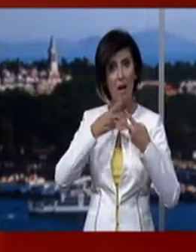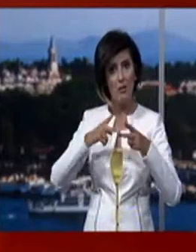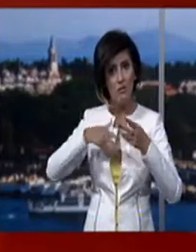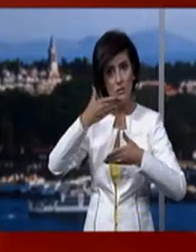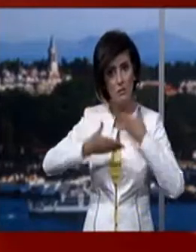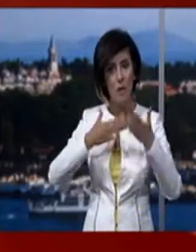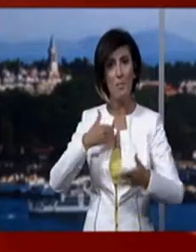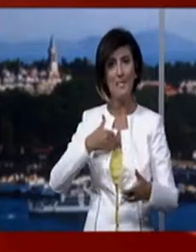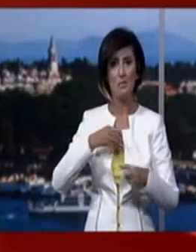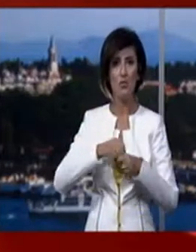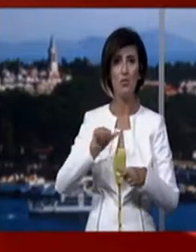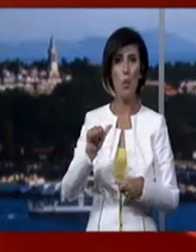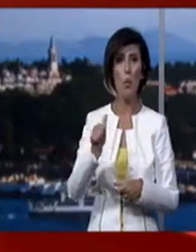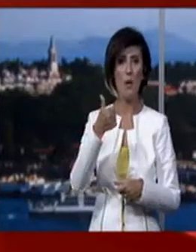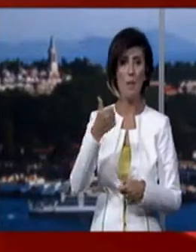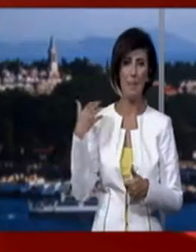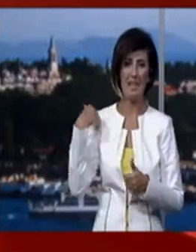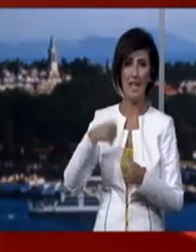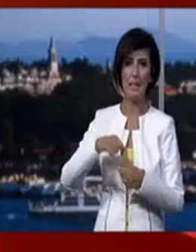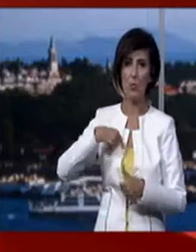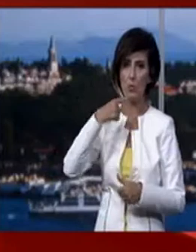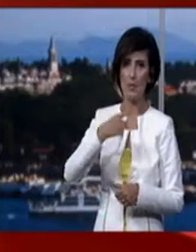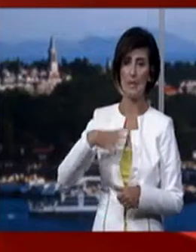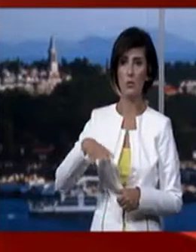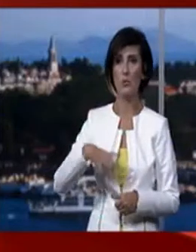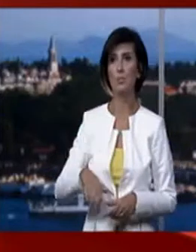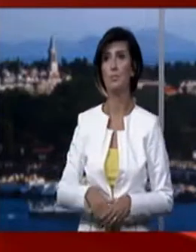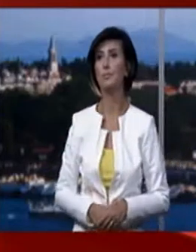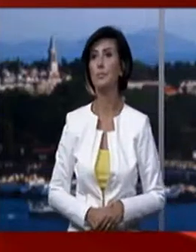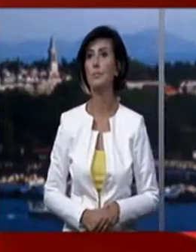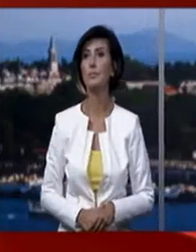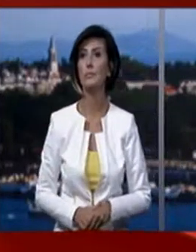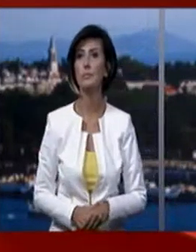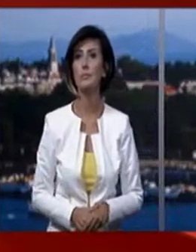önemli olduğunun altını bir kez daha çizmek istiyorum.